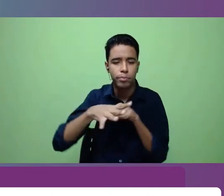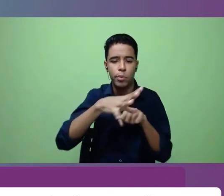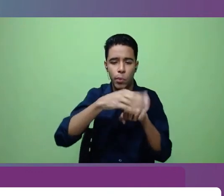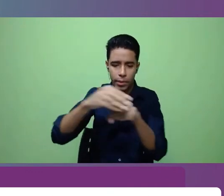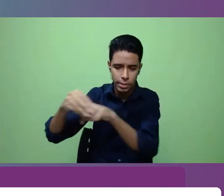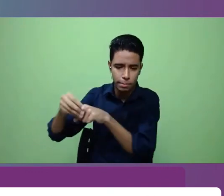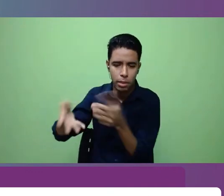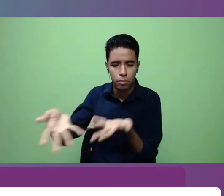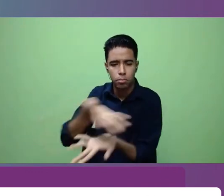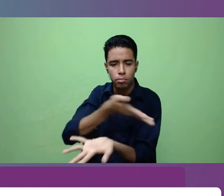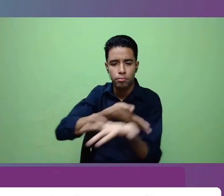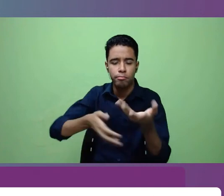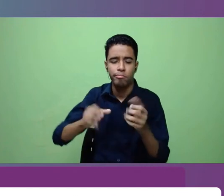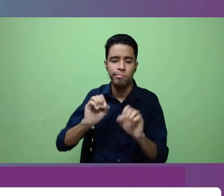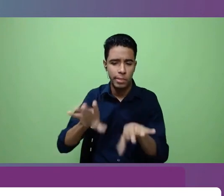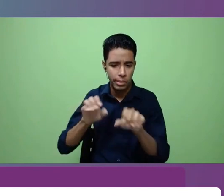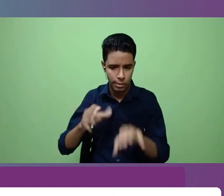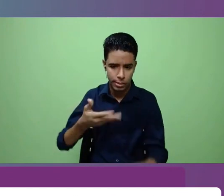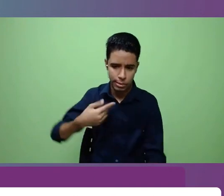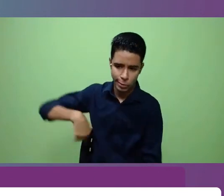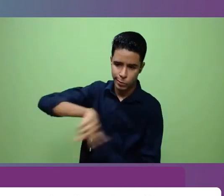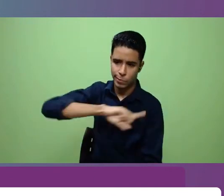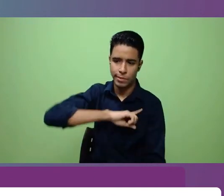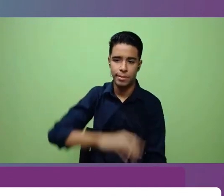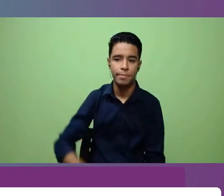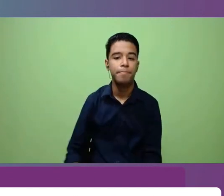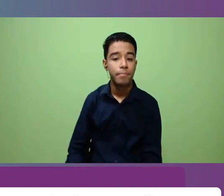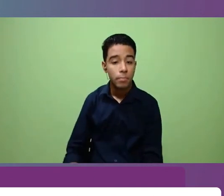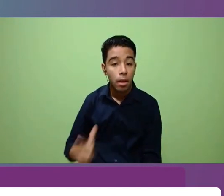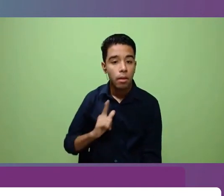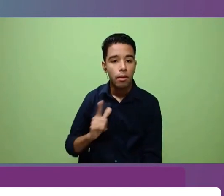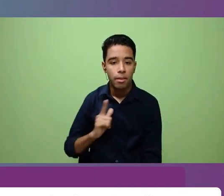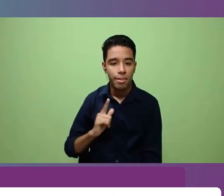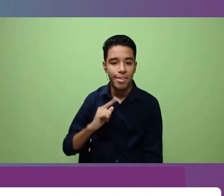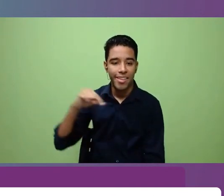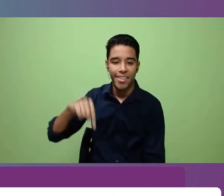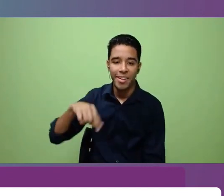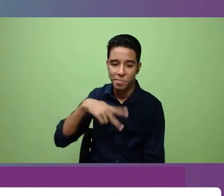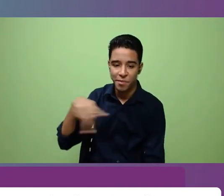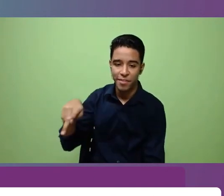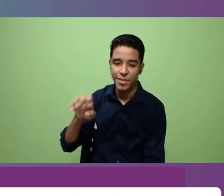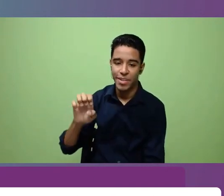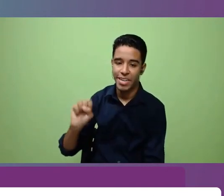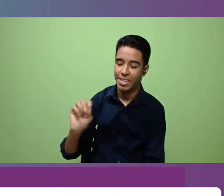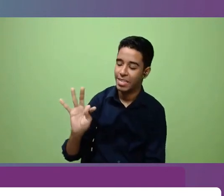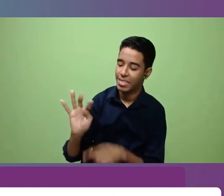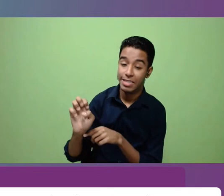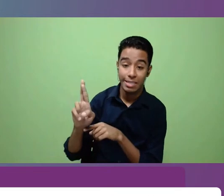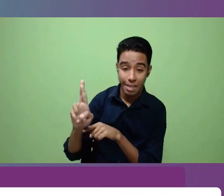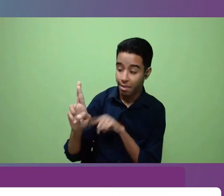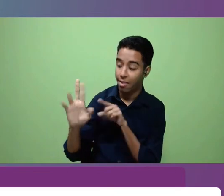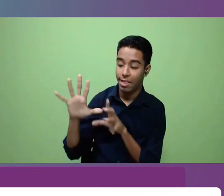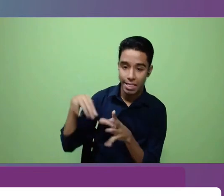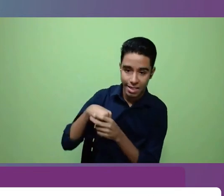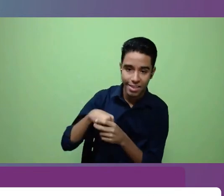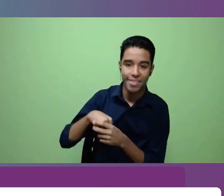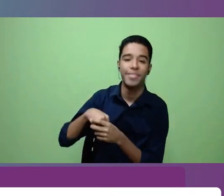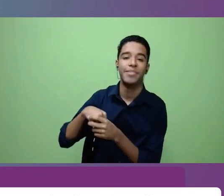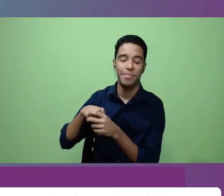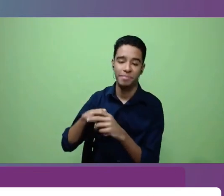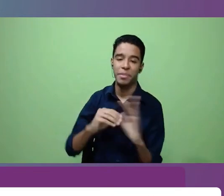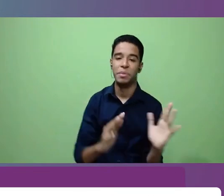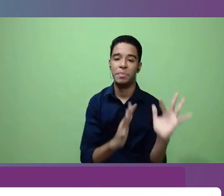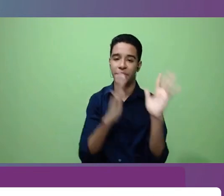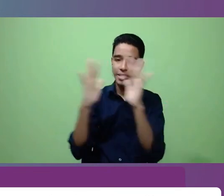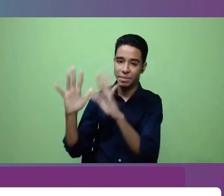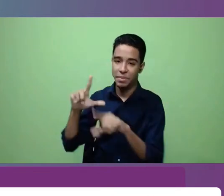dar continuidade, né, à análise que a professora Esther Fidelis fez quanto aos procedimentos técnicos da tradução.